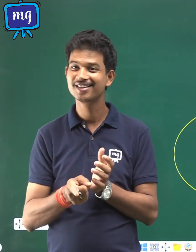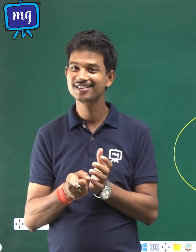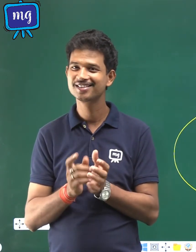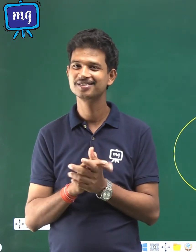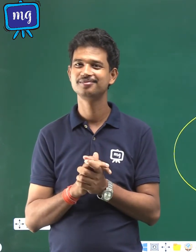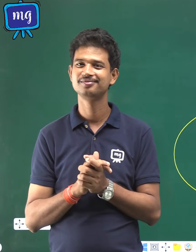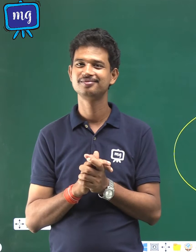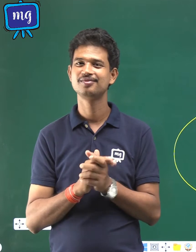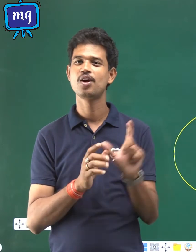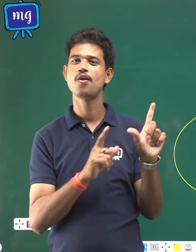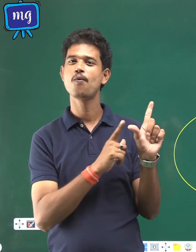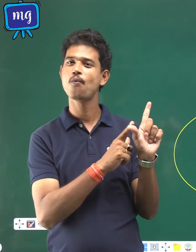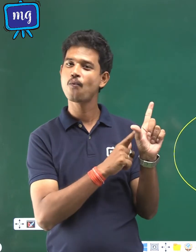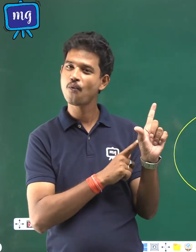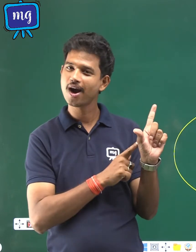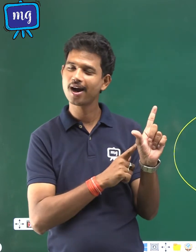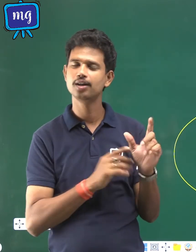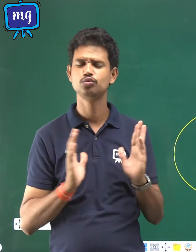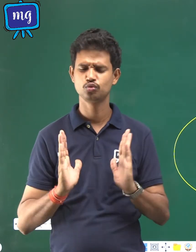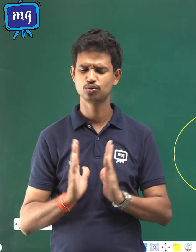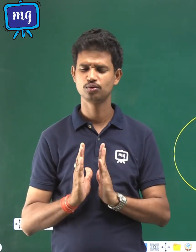is small y.